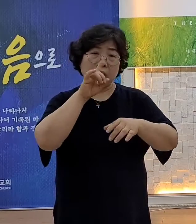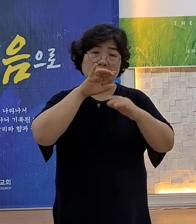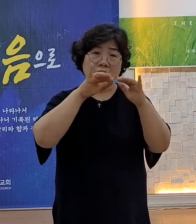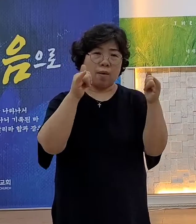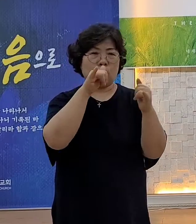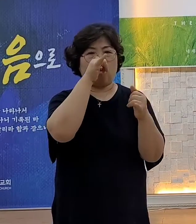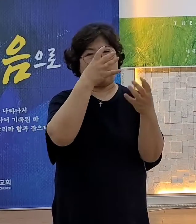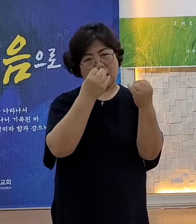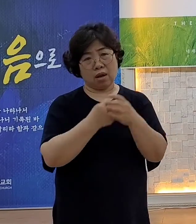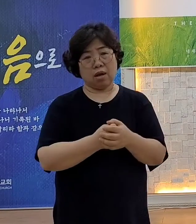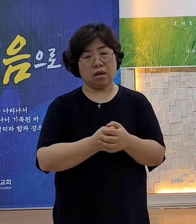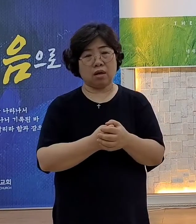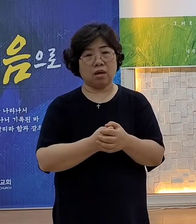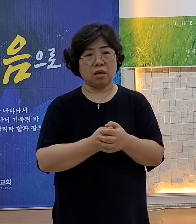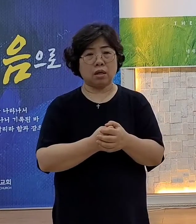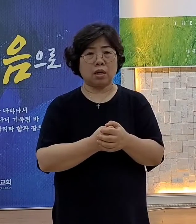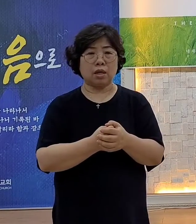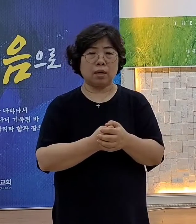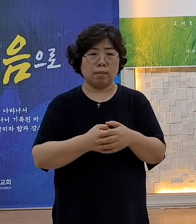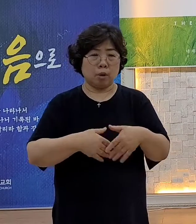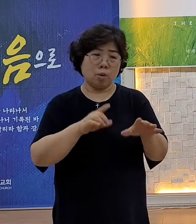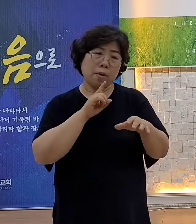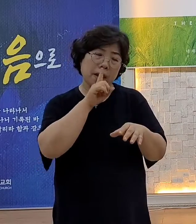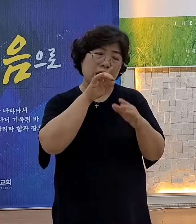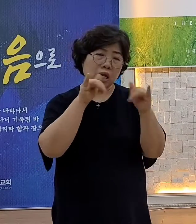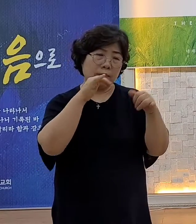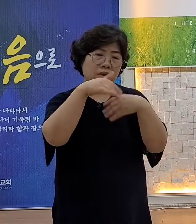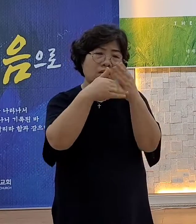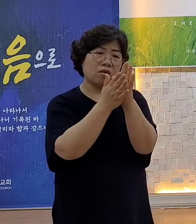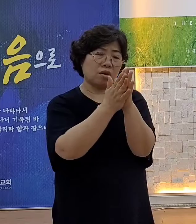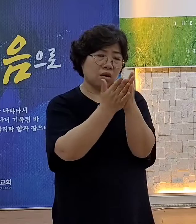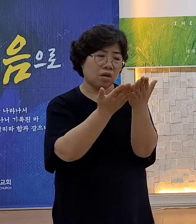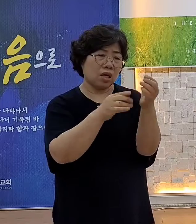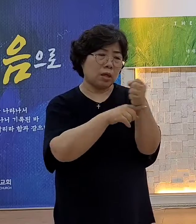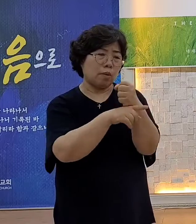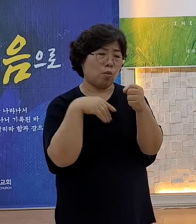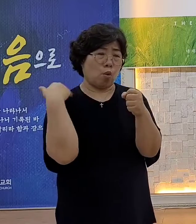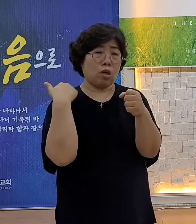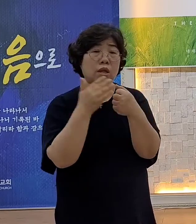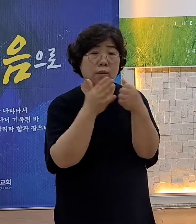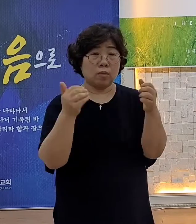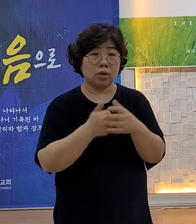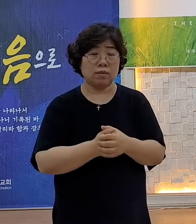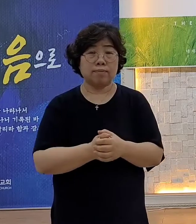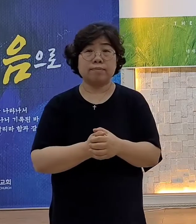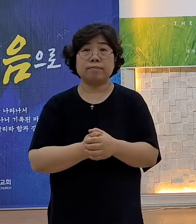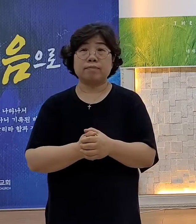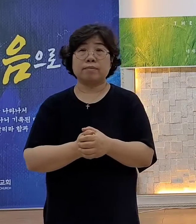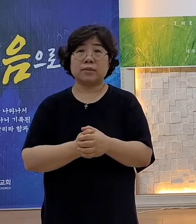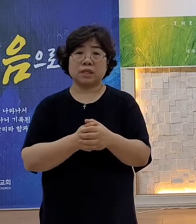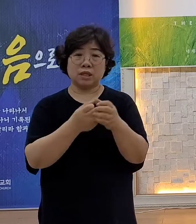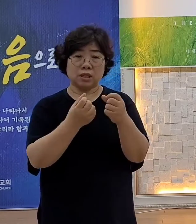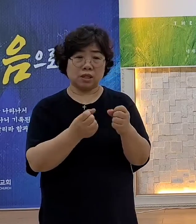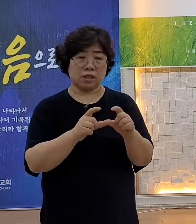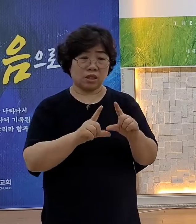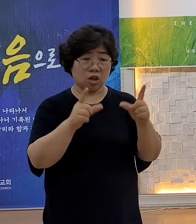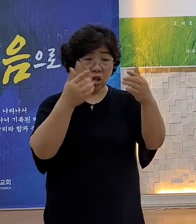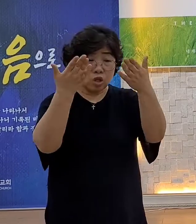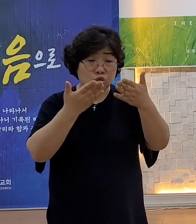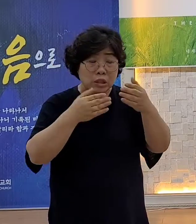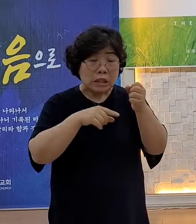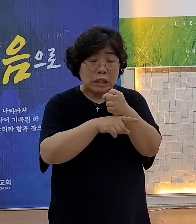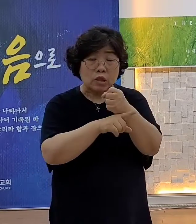성경은 잘 몰라서 그렇습니다. 여러분 이 절기는요 왜 주셨느냐? 첫 번째는요 과거